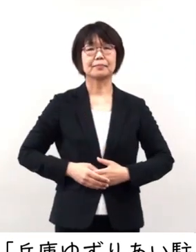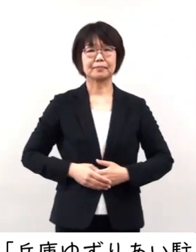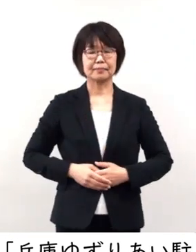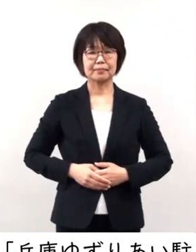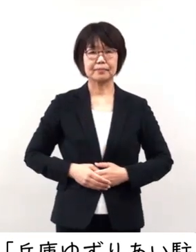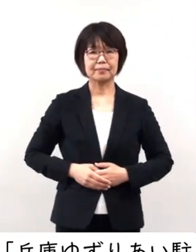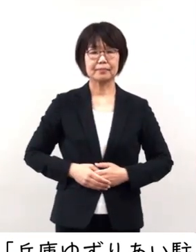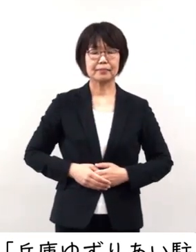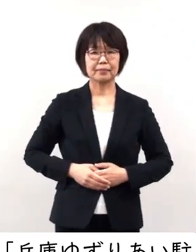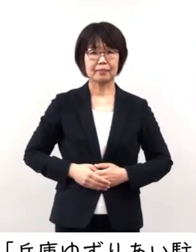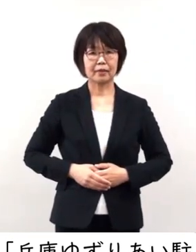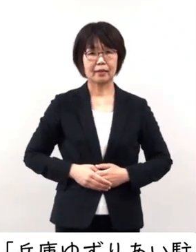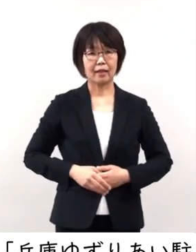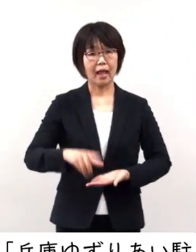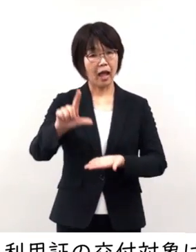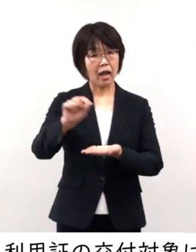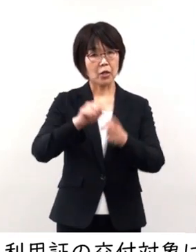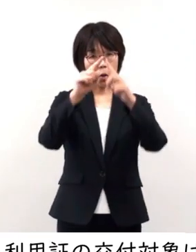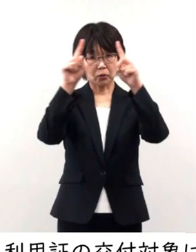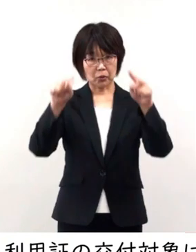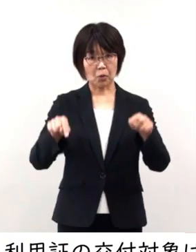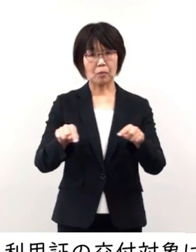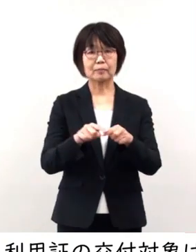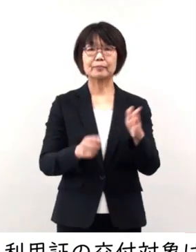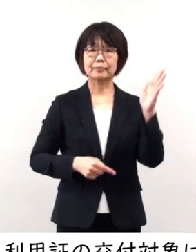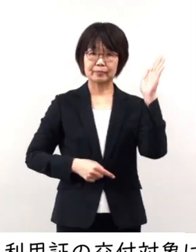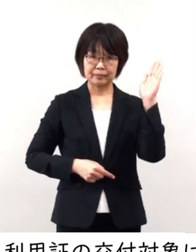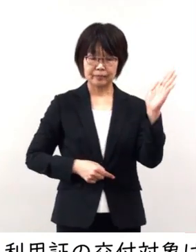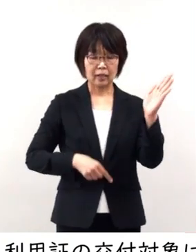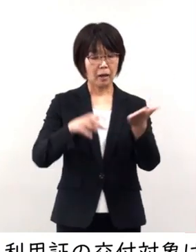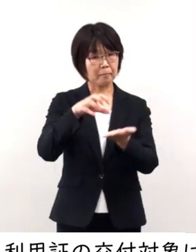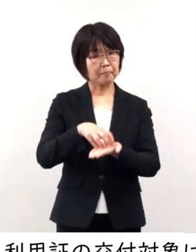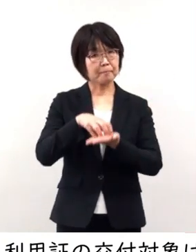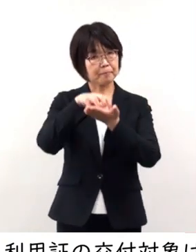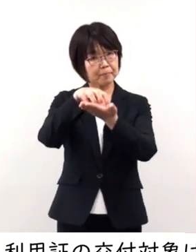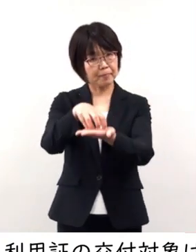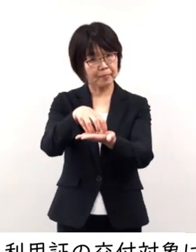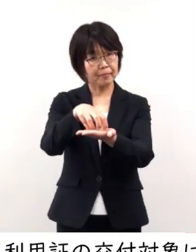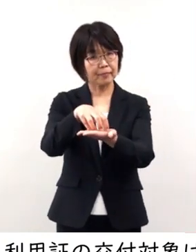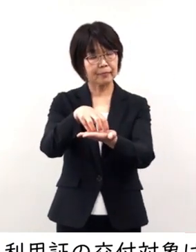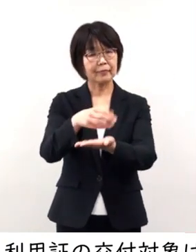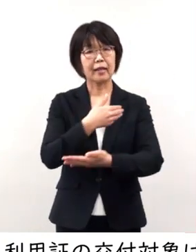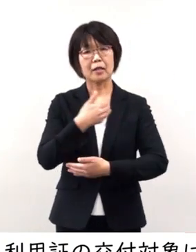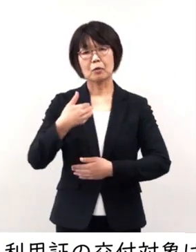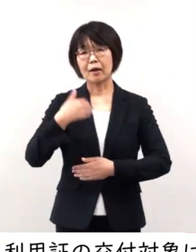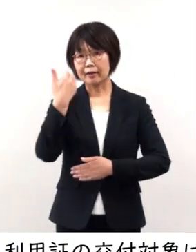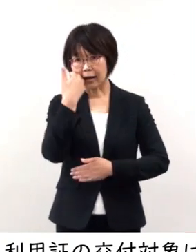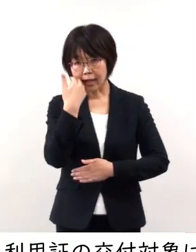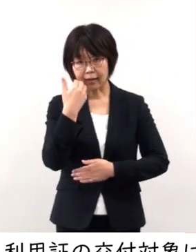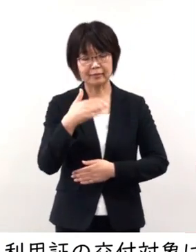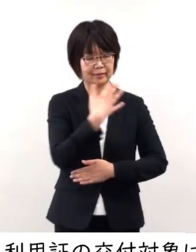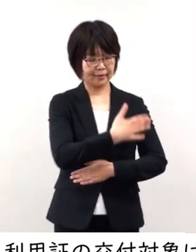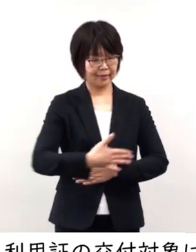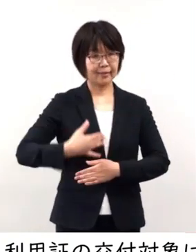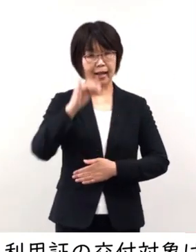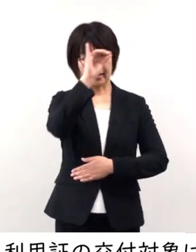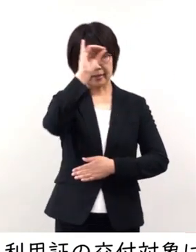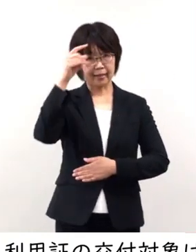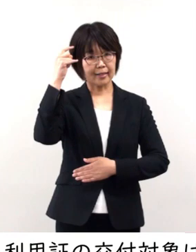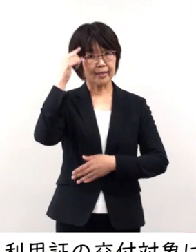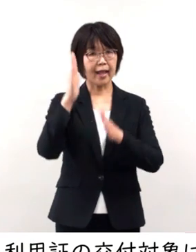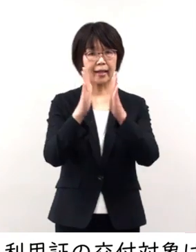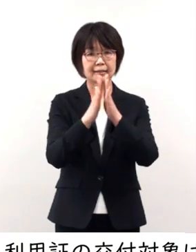内表示がある駐車区画です。利用証の交付対象は、身体・知的・精神障害